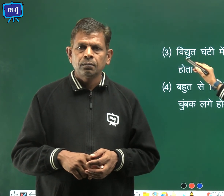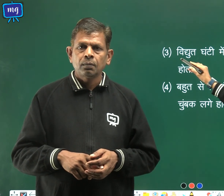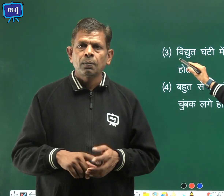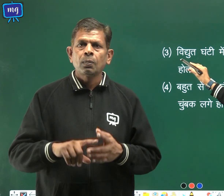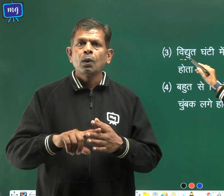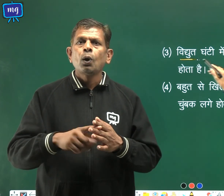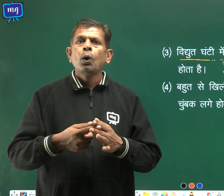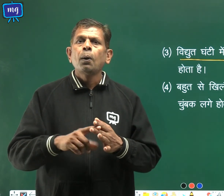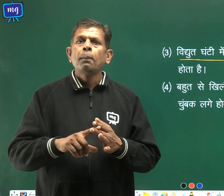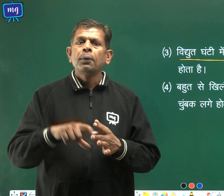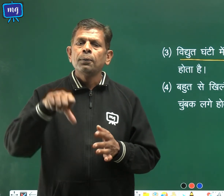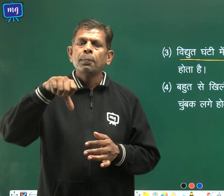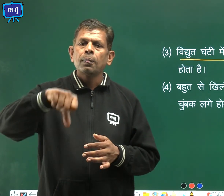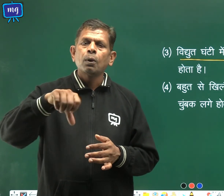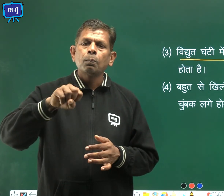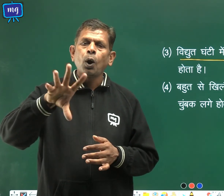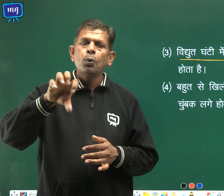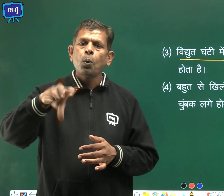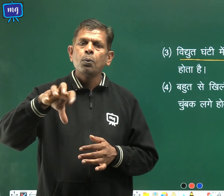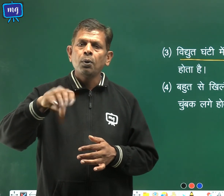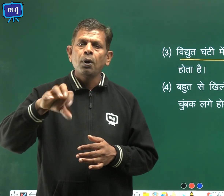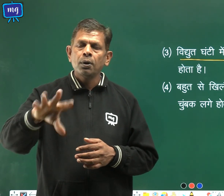विद्युत घंटी में भी